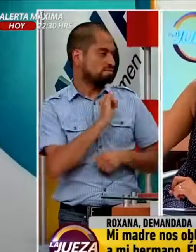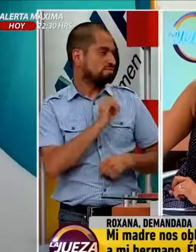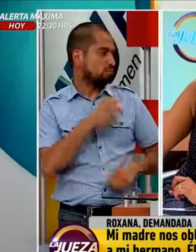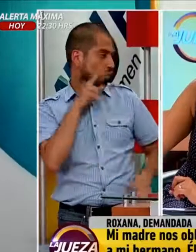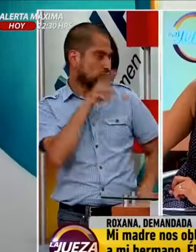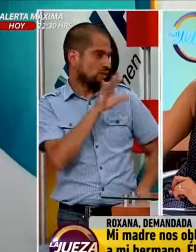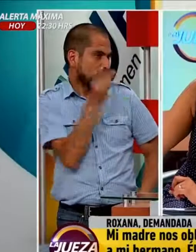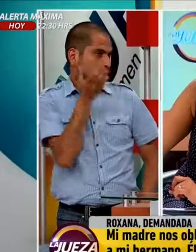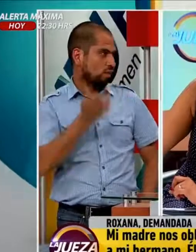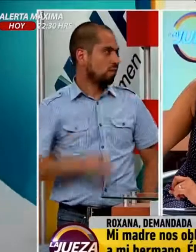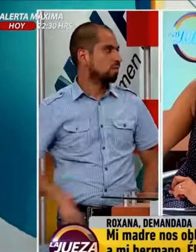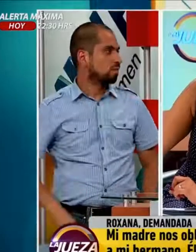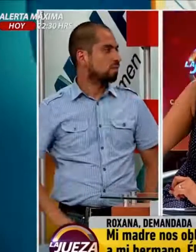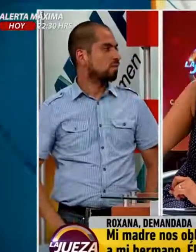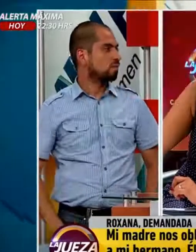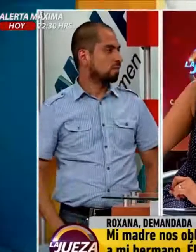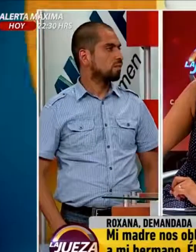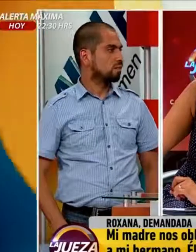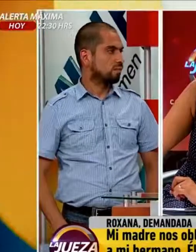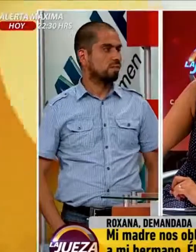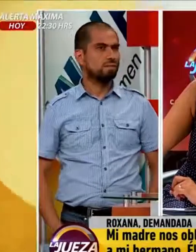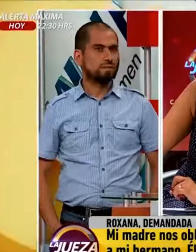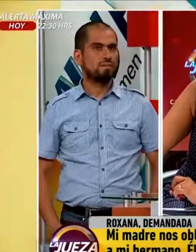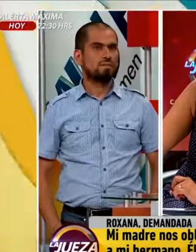Depresión, sí. Yo he visto distinguda de depresión.